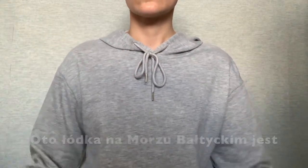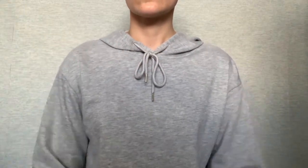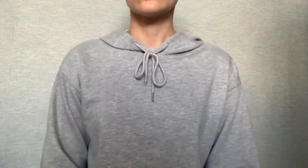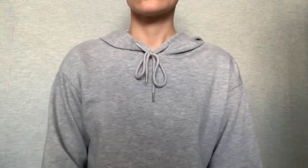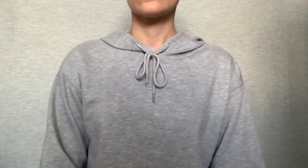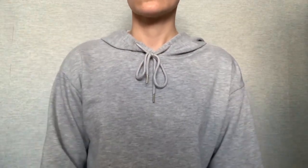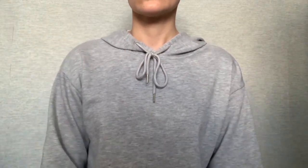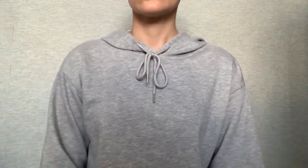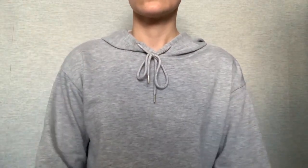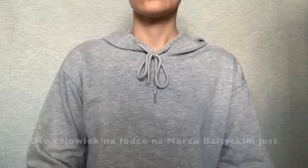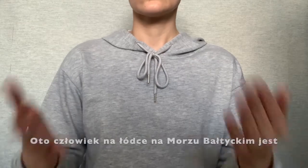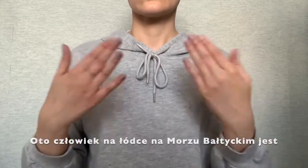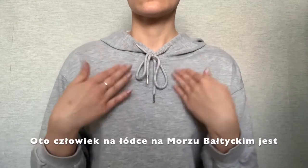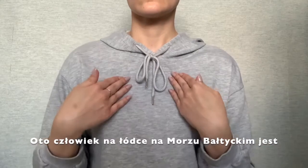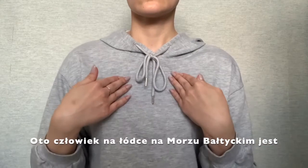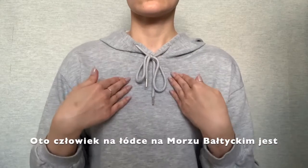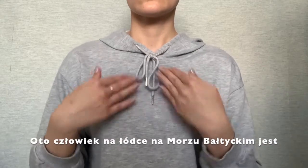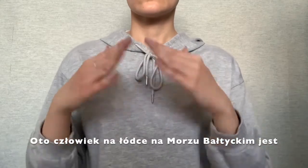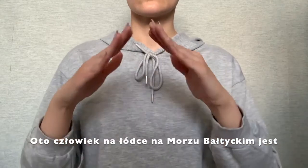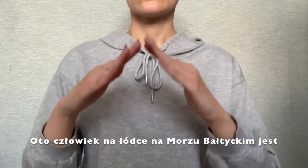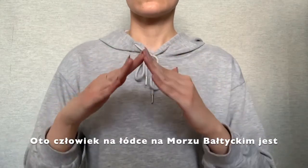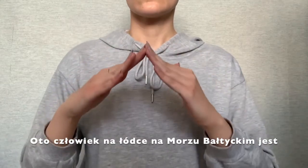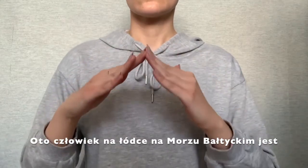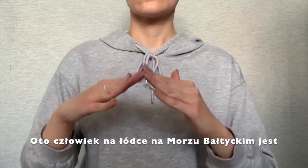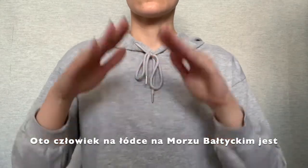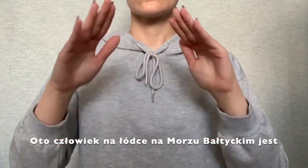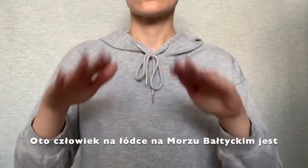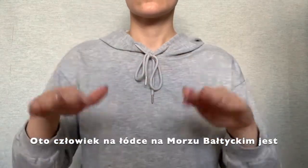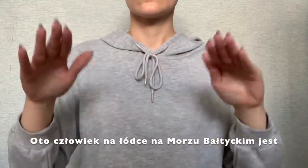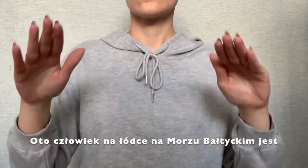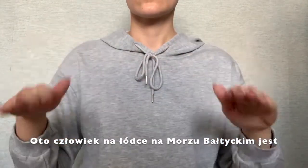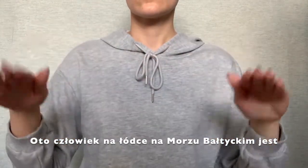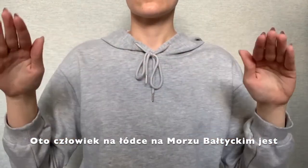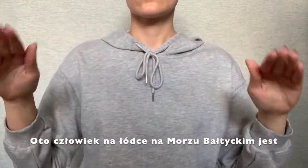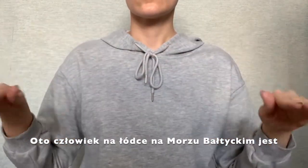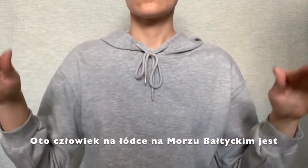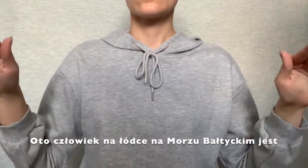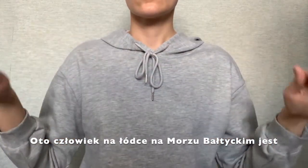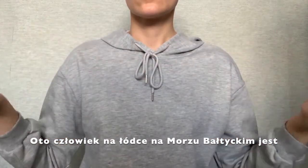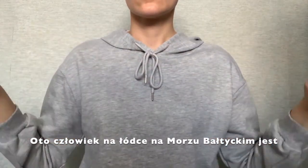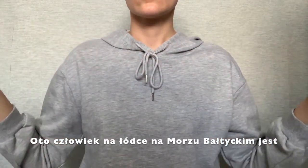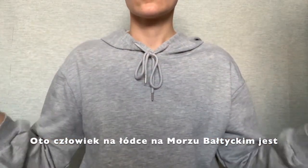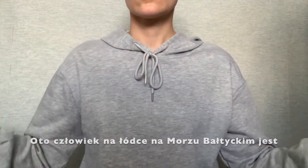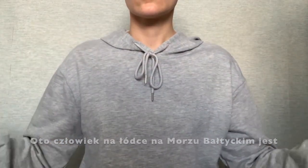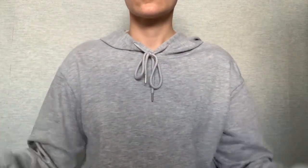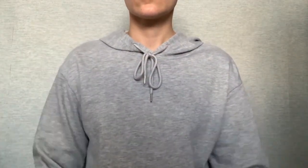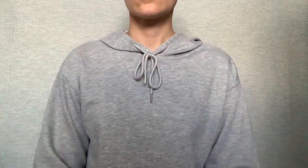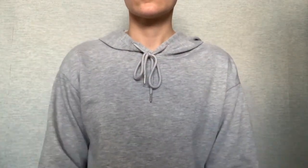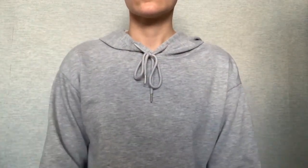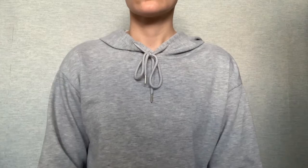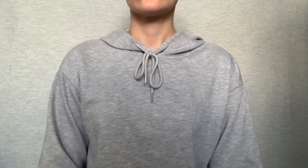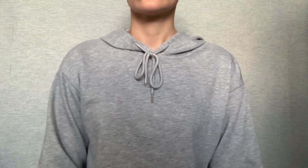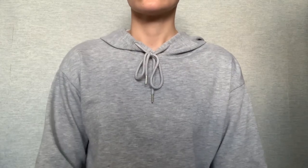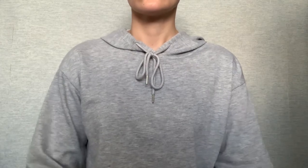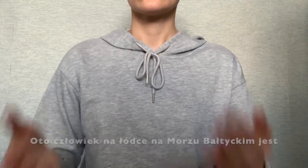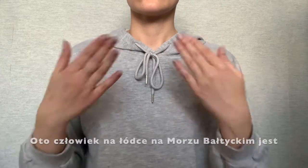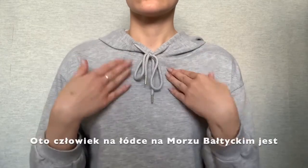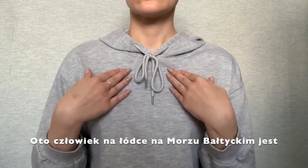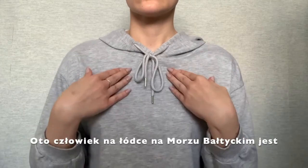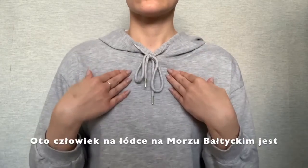jest. Oto człowiek na łódce na Morzu Bałtyckim jest. Oto